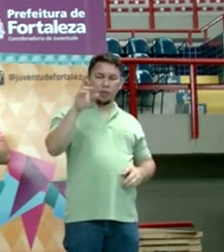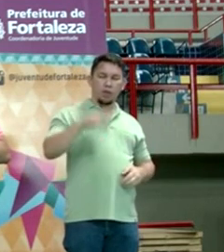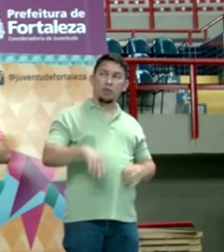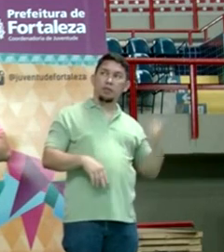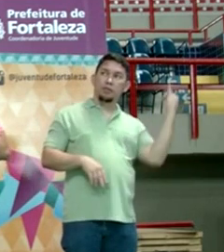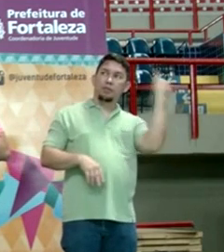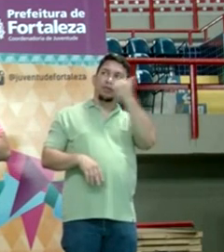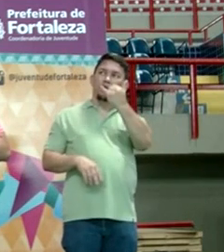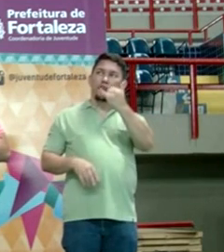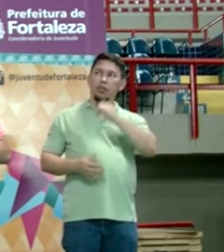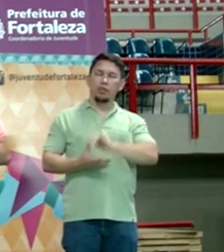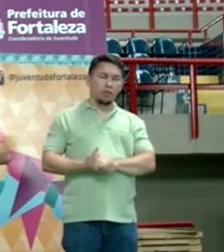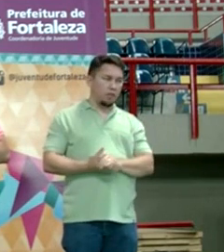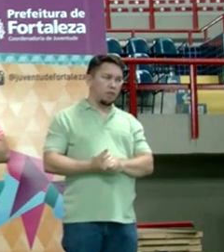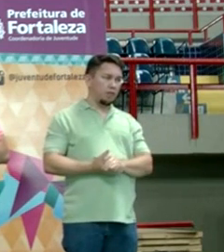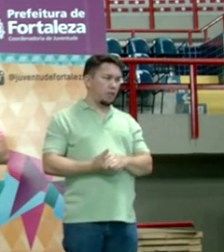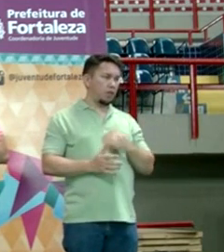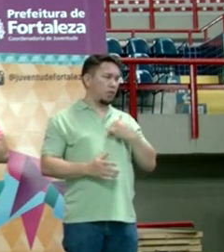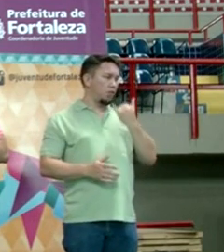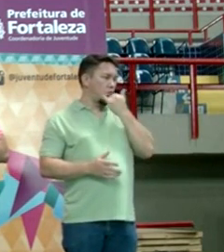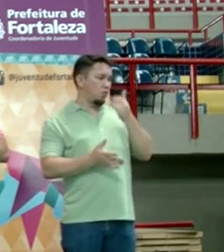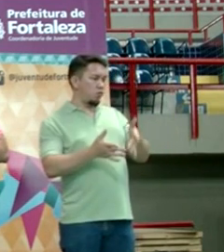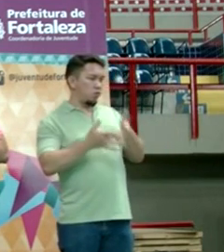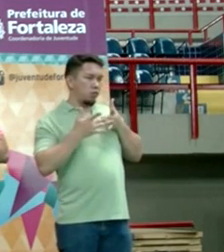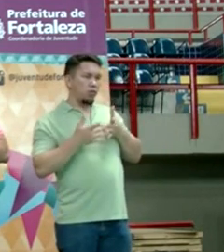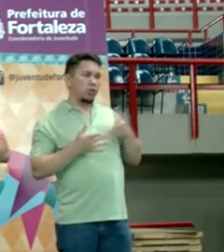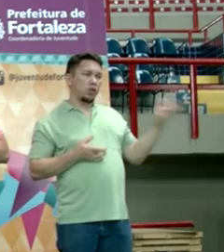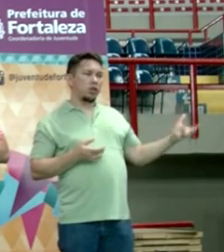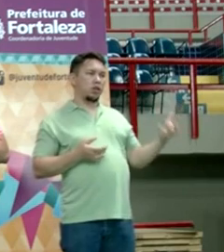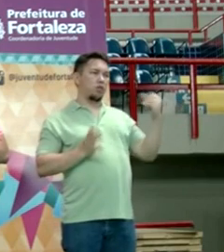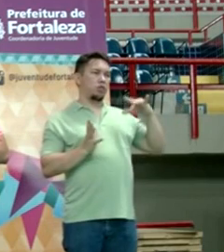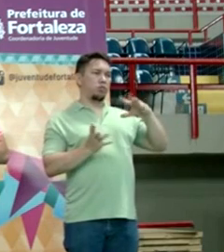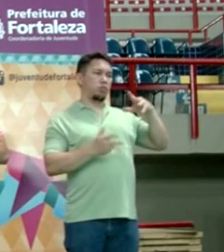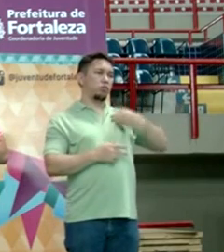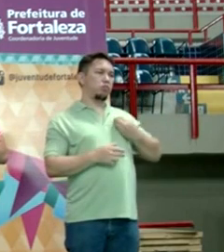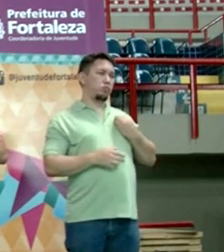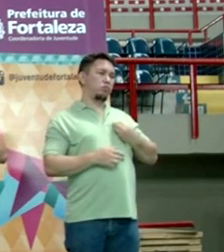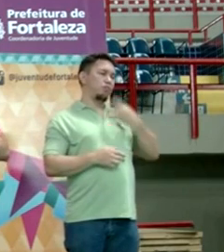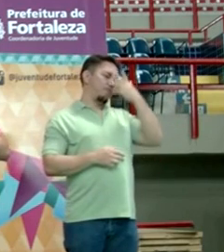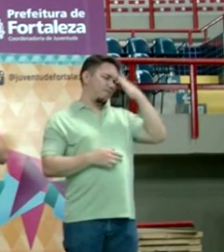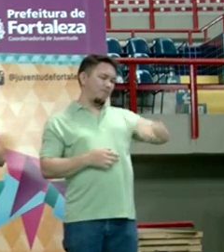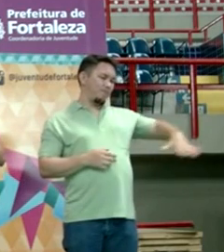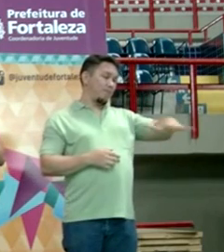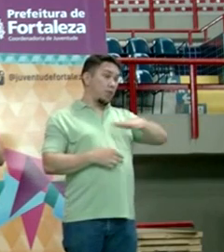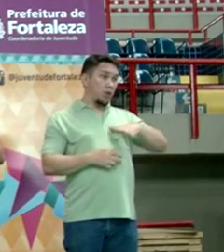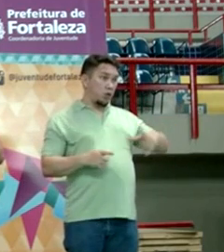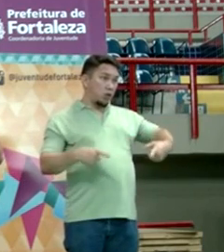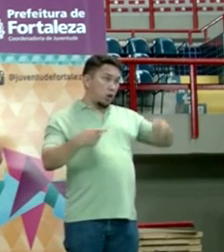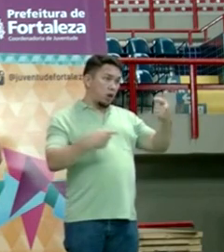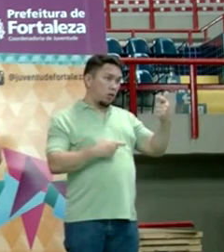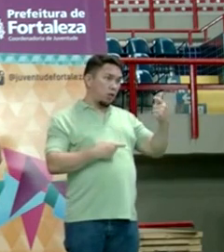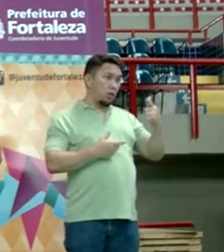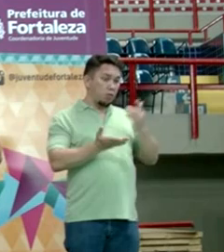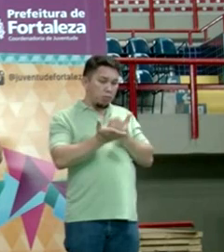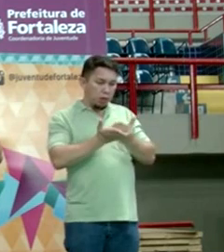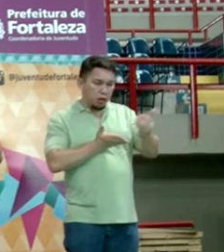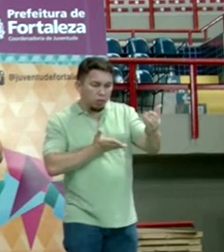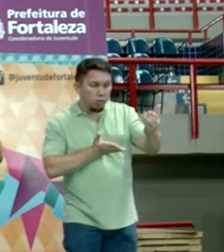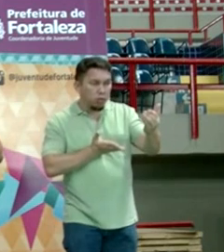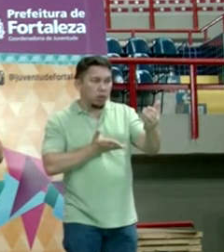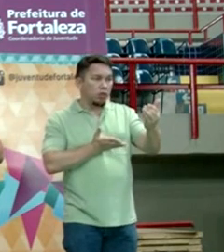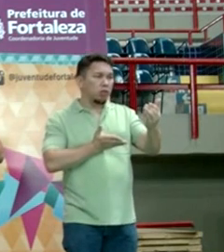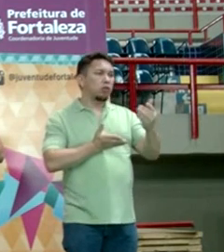e desobedeceu. Salvou milhões de vidas. Não rolou a guerra, mas a partir